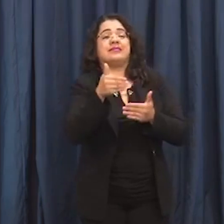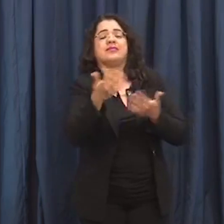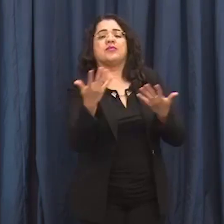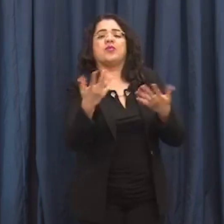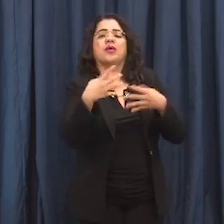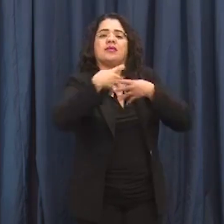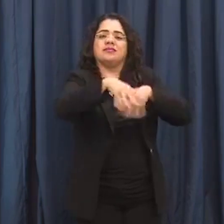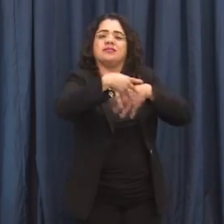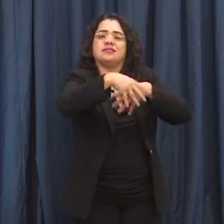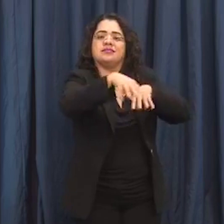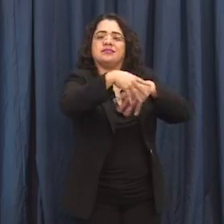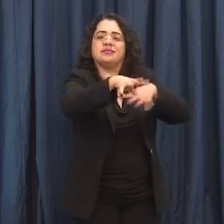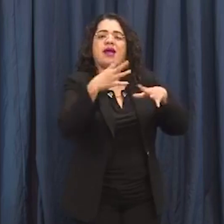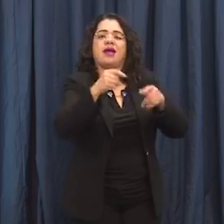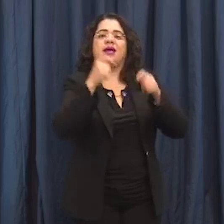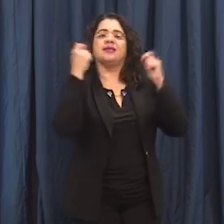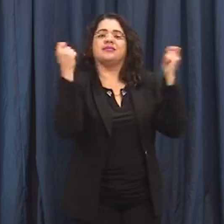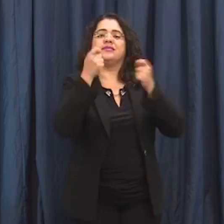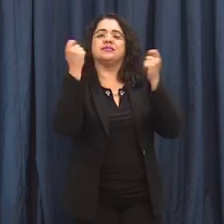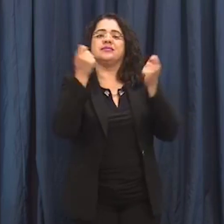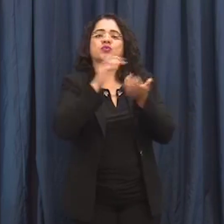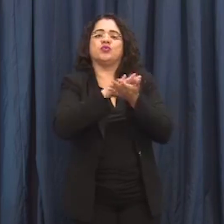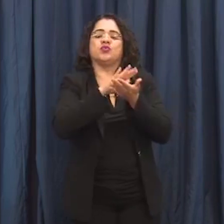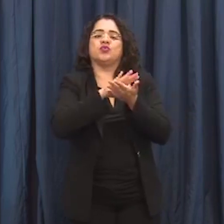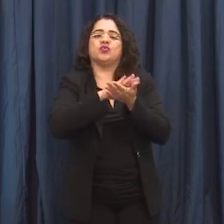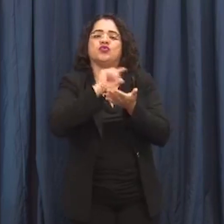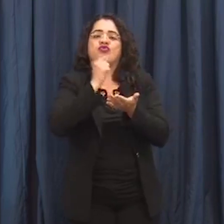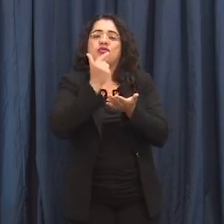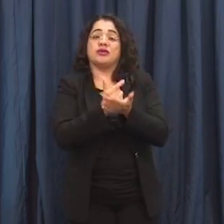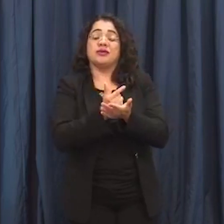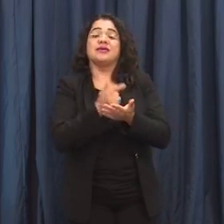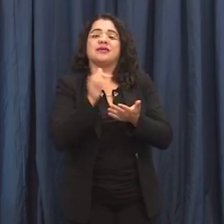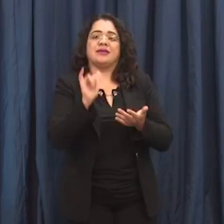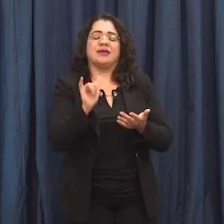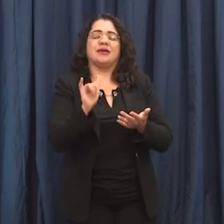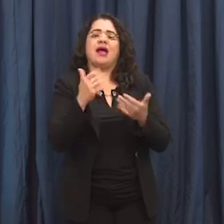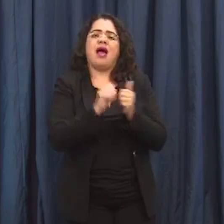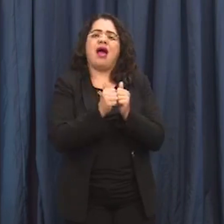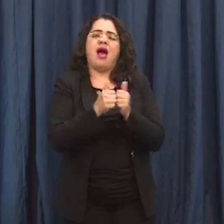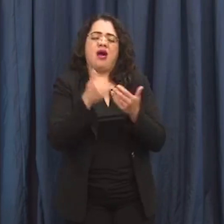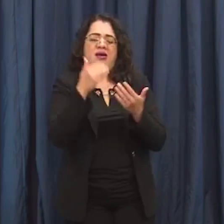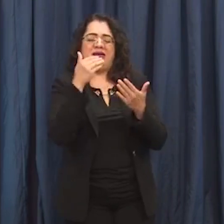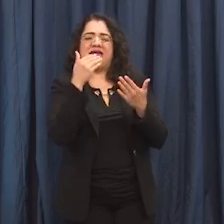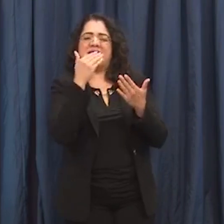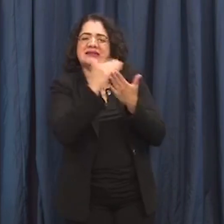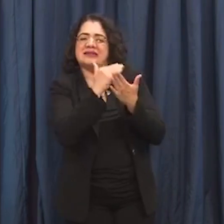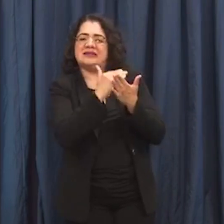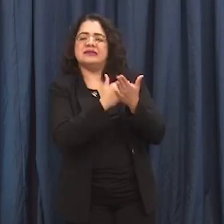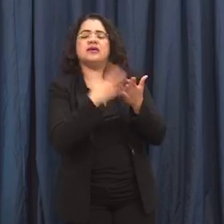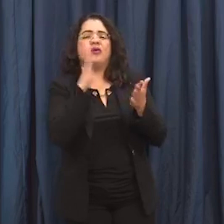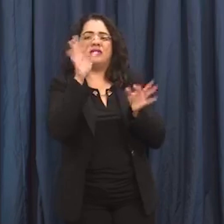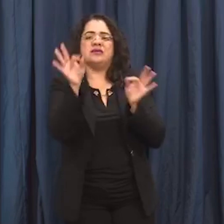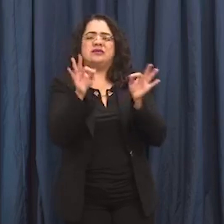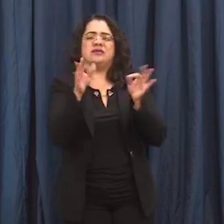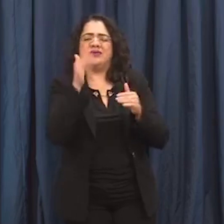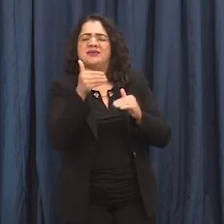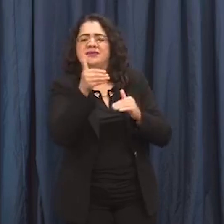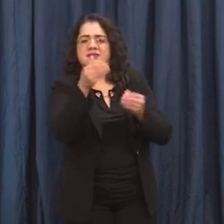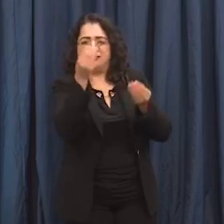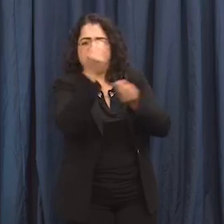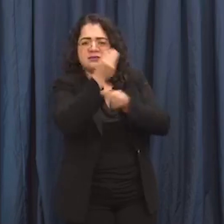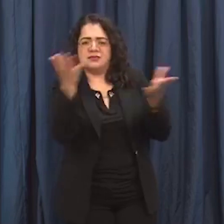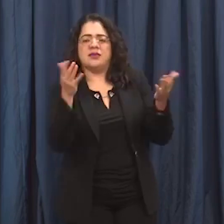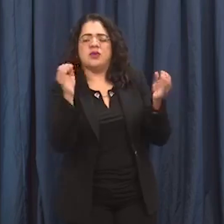las noticias, y por ejemplo podemos practicar sanamente y responsablemente algunos desfiles para celebrar